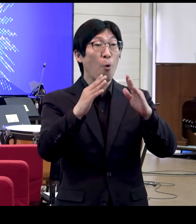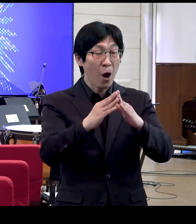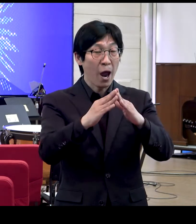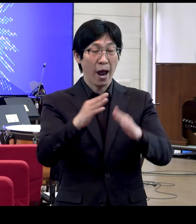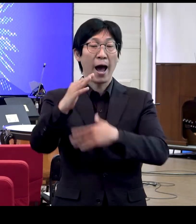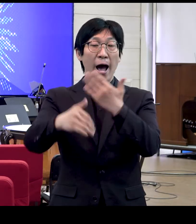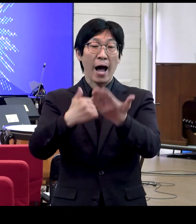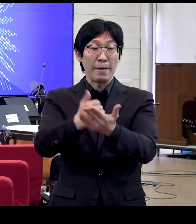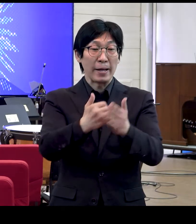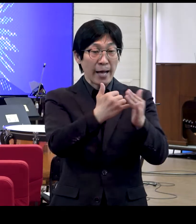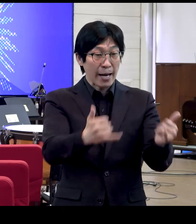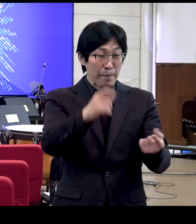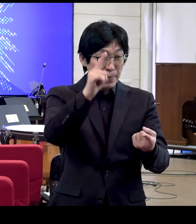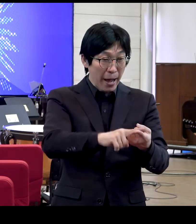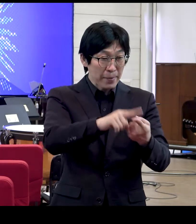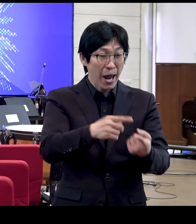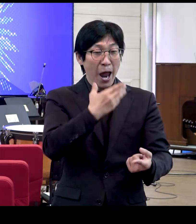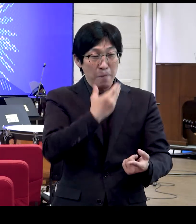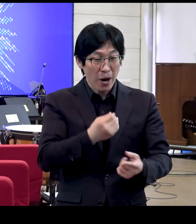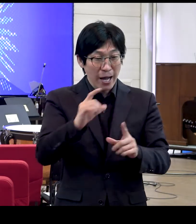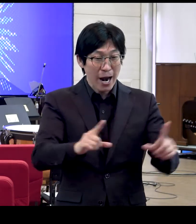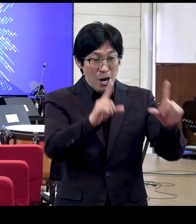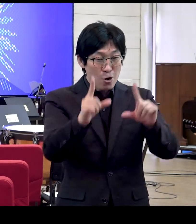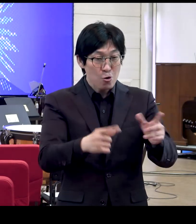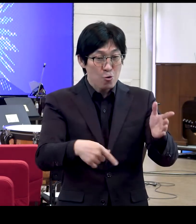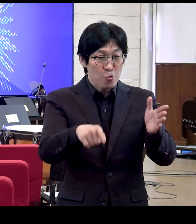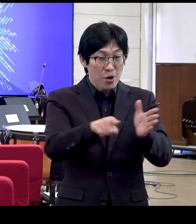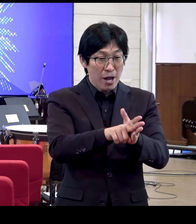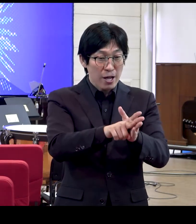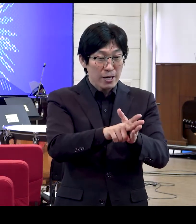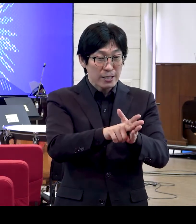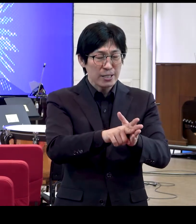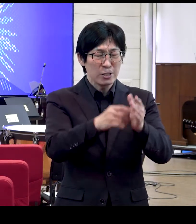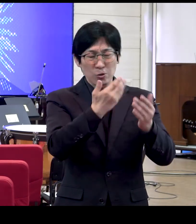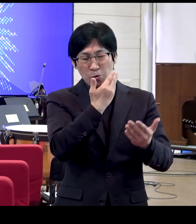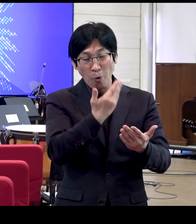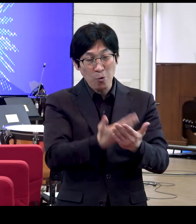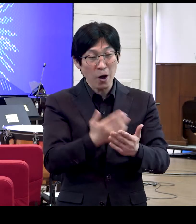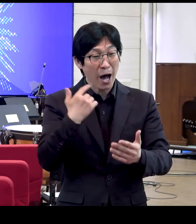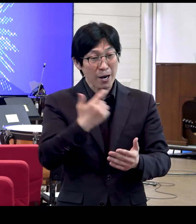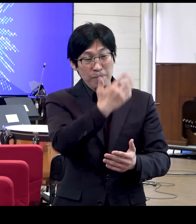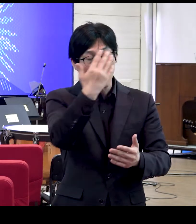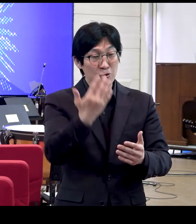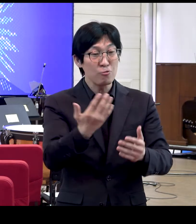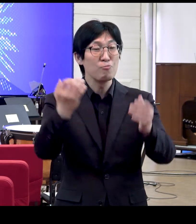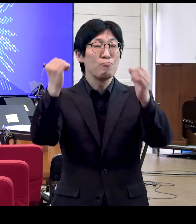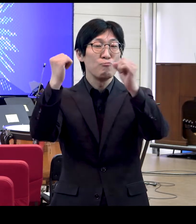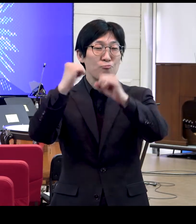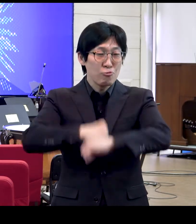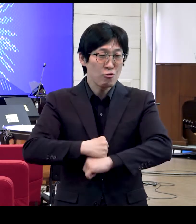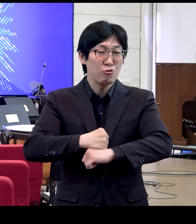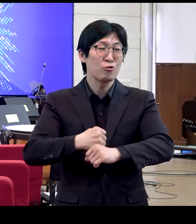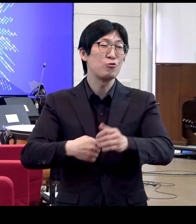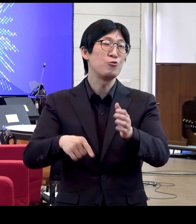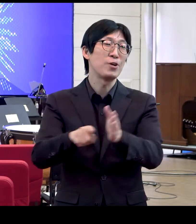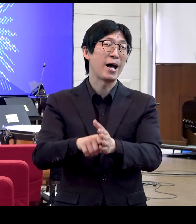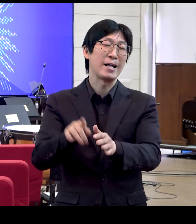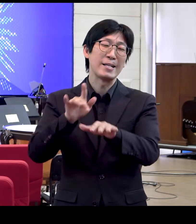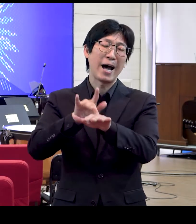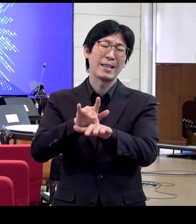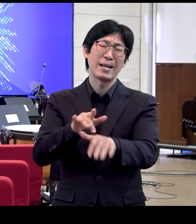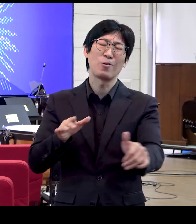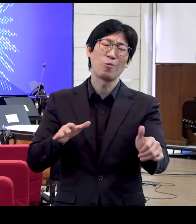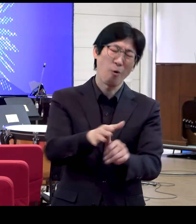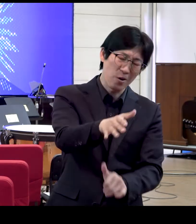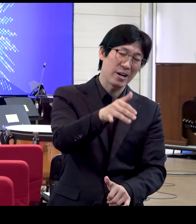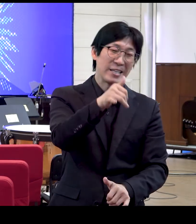하나님이 하나님의 사람으로 하여금 행복하게 살 수 있도록 주신 그 소중하고 아름다운 것들을 그냥 두지 않고